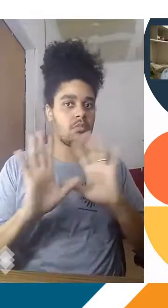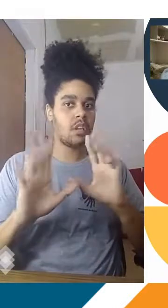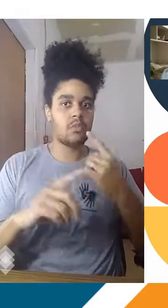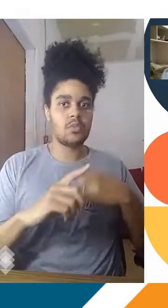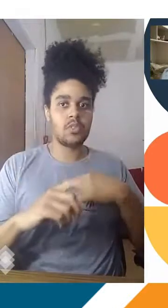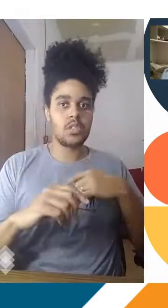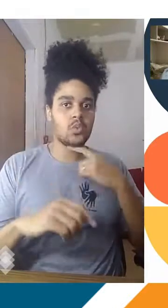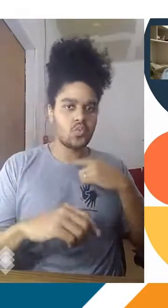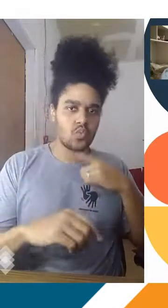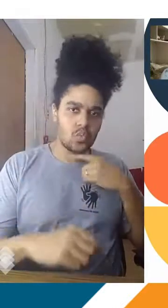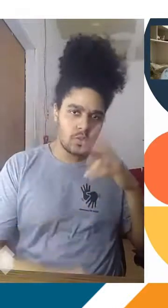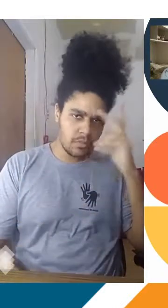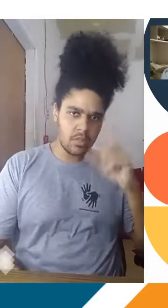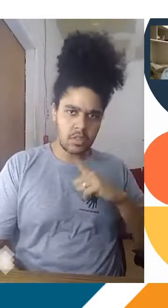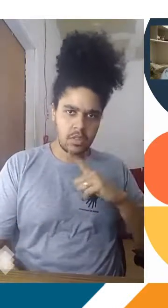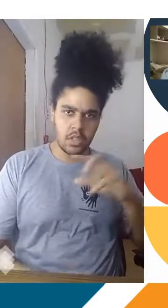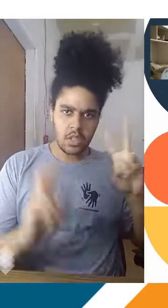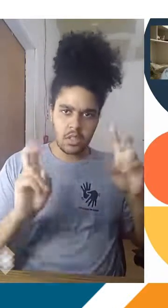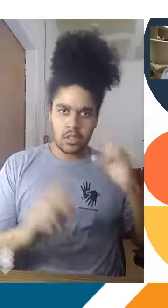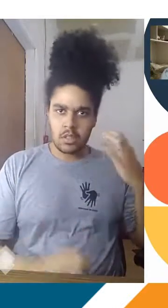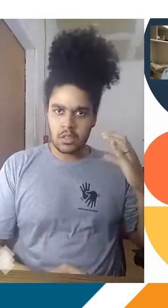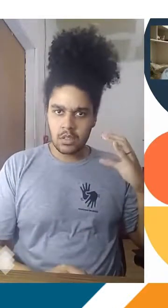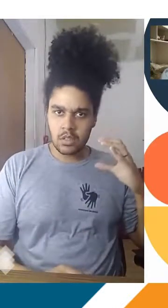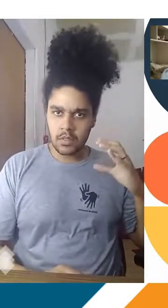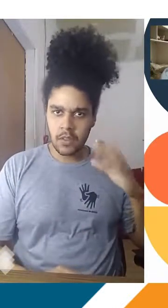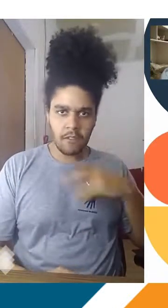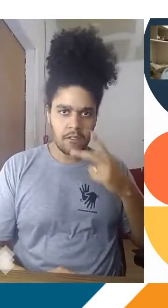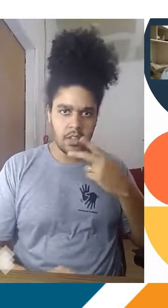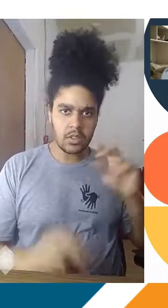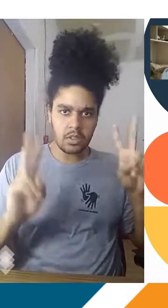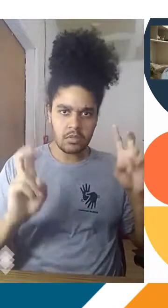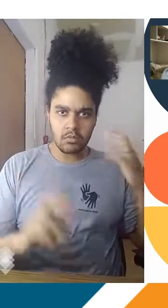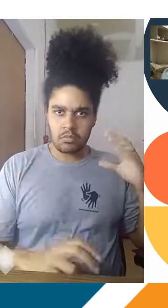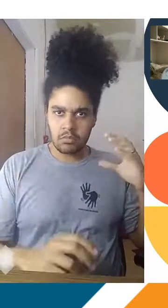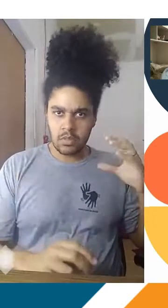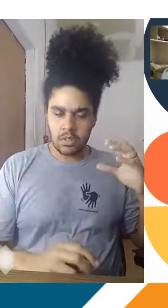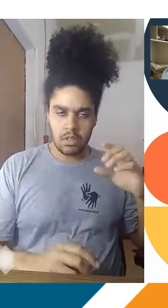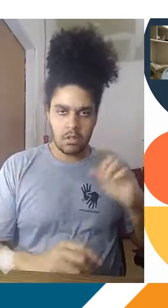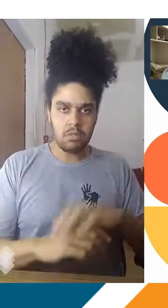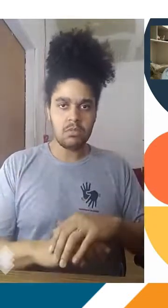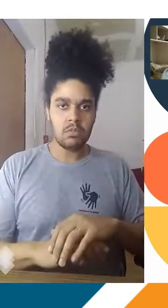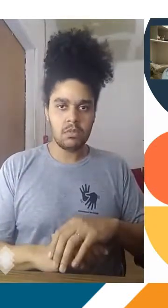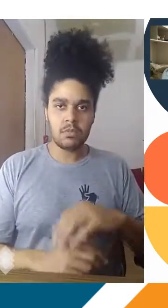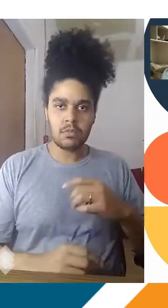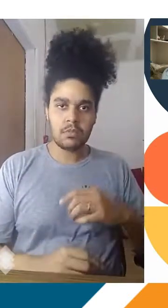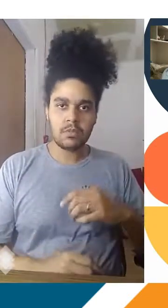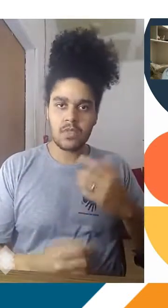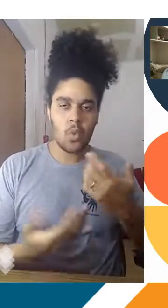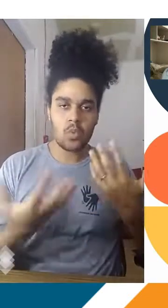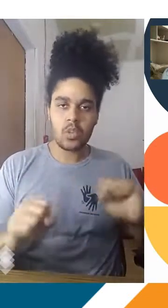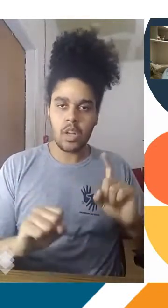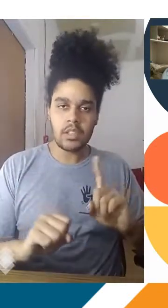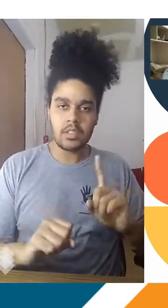bastante evidente pela dúvida que o rapazinho tem a respeito da ciência, diz respeito ao discurso científico e diz respeito ao negacionismo